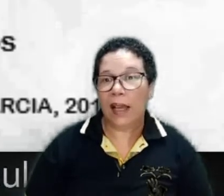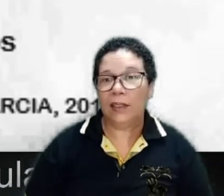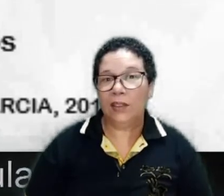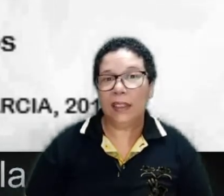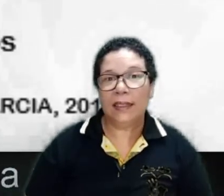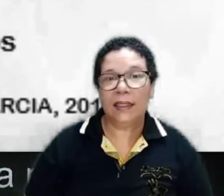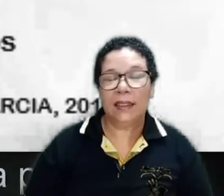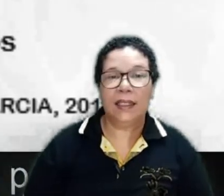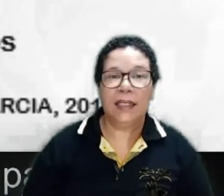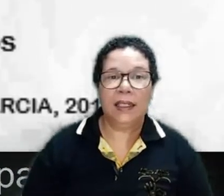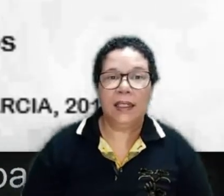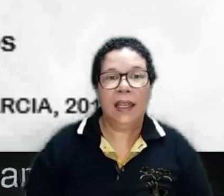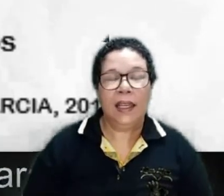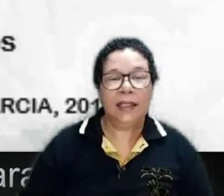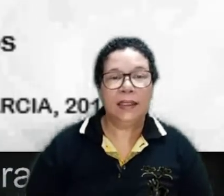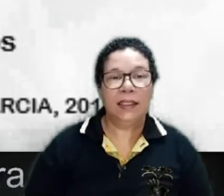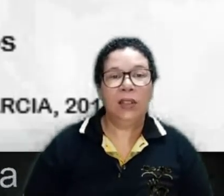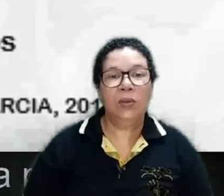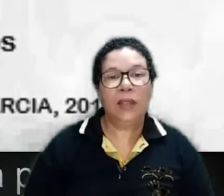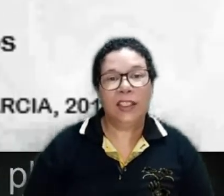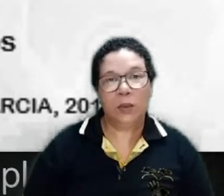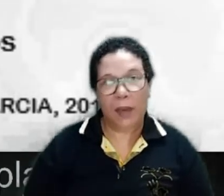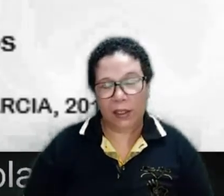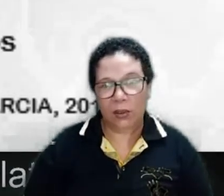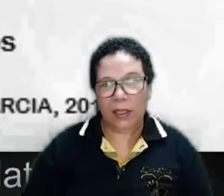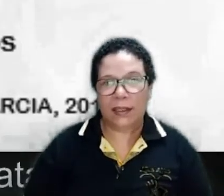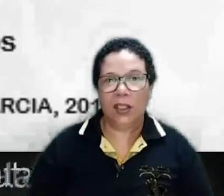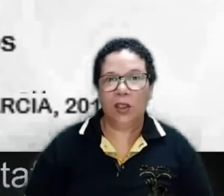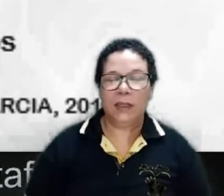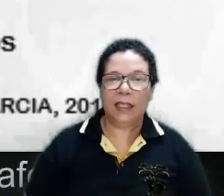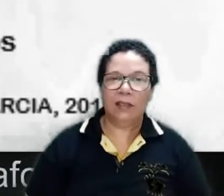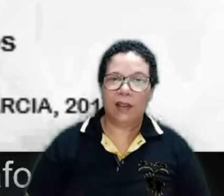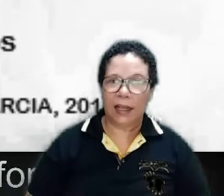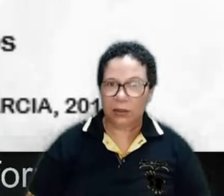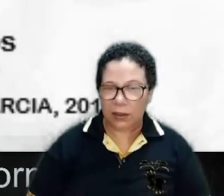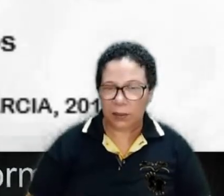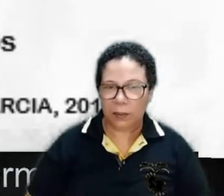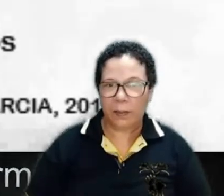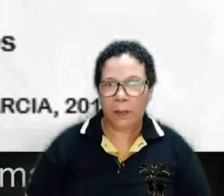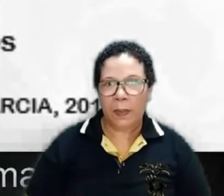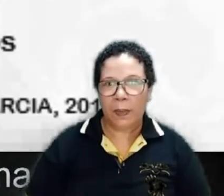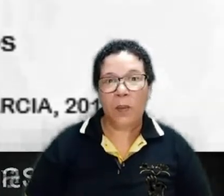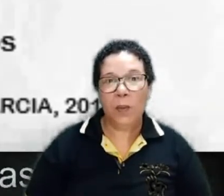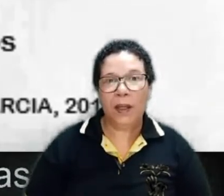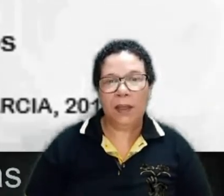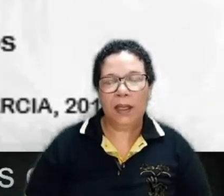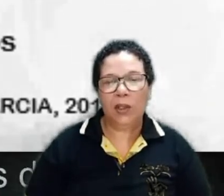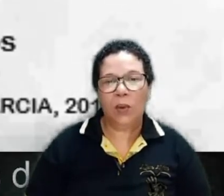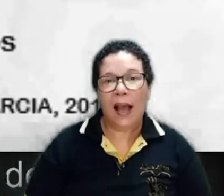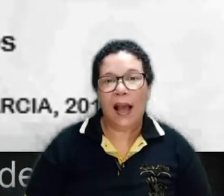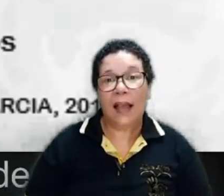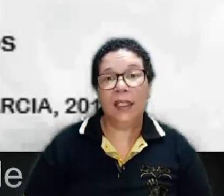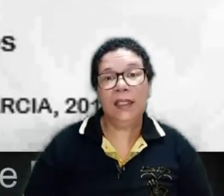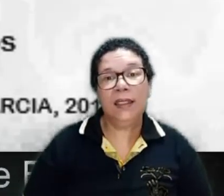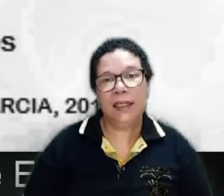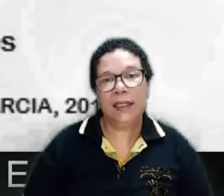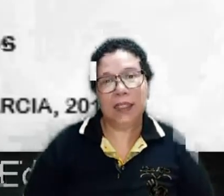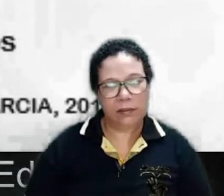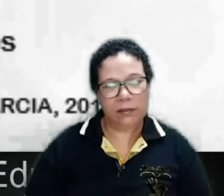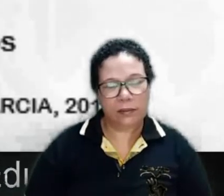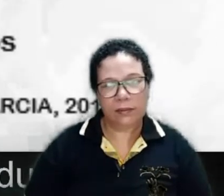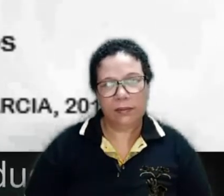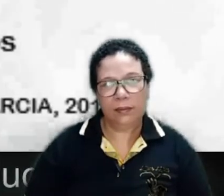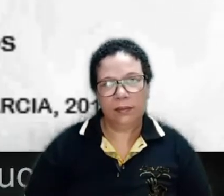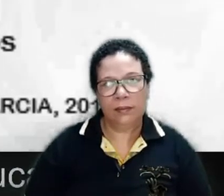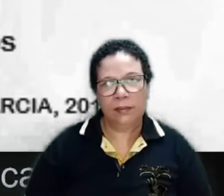Então, Carline e Tárcia traz aí esses 5 aspectos a serem observados. Então, primeiro, a quem ensinar?